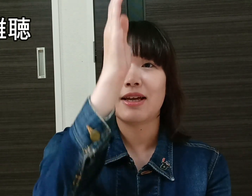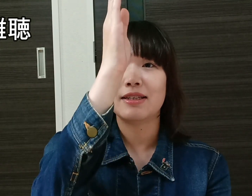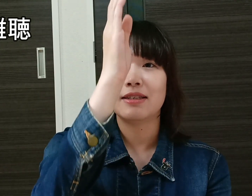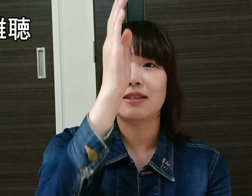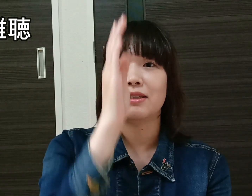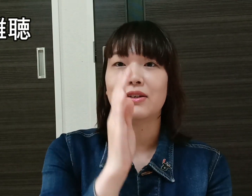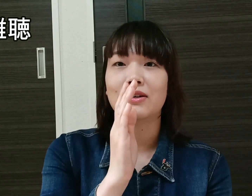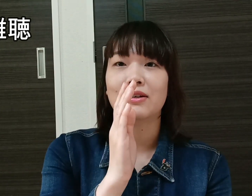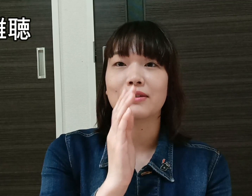難聴。